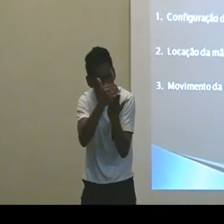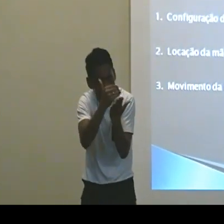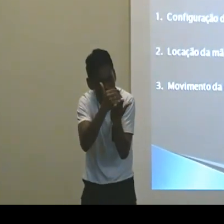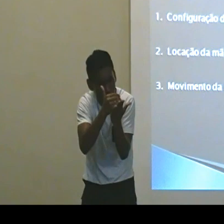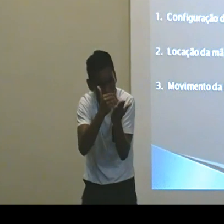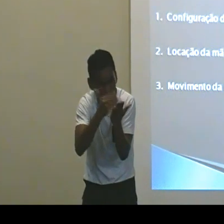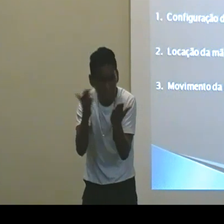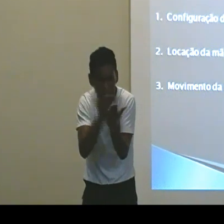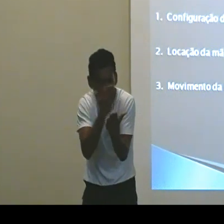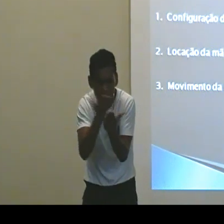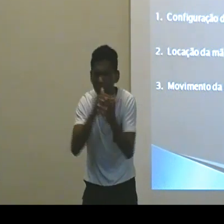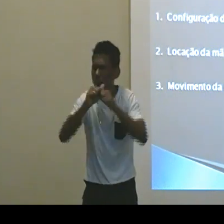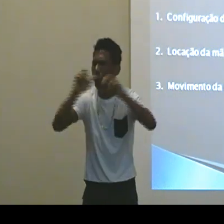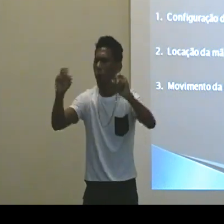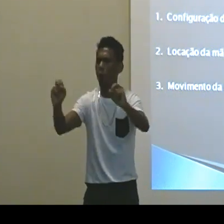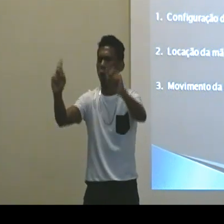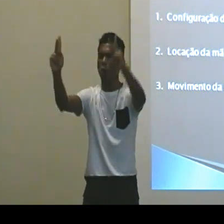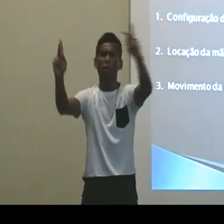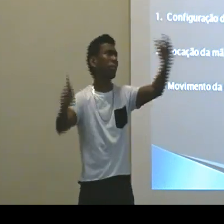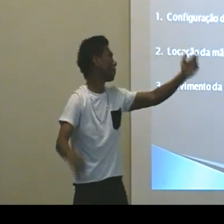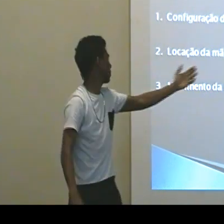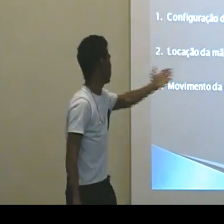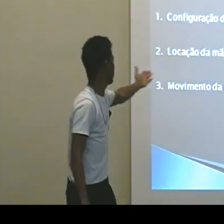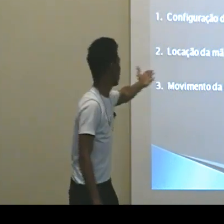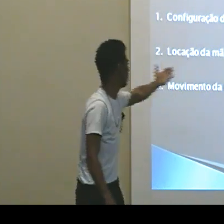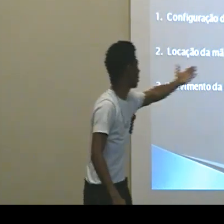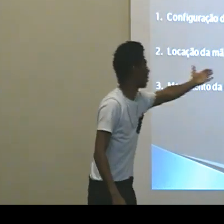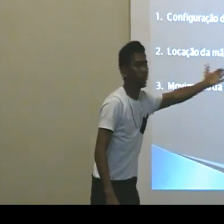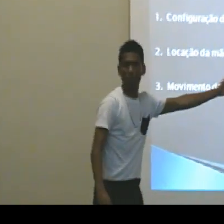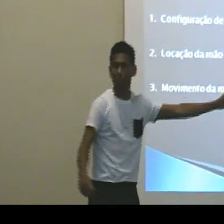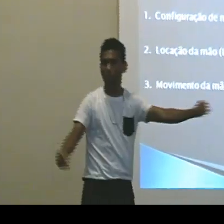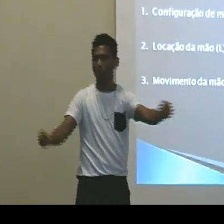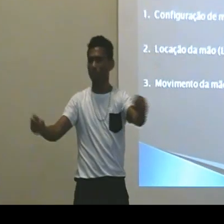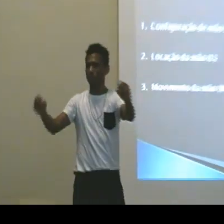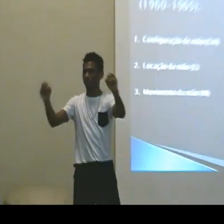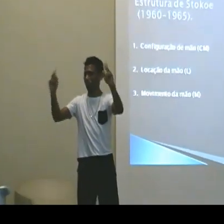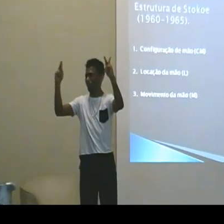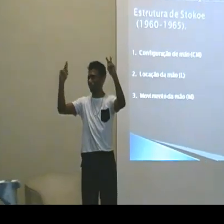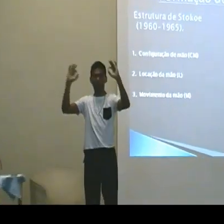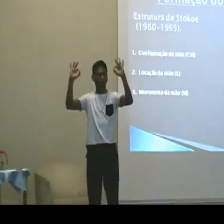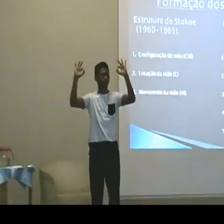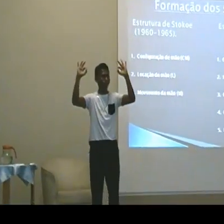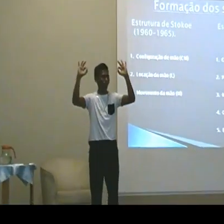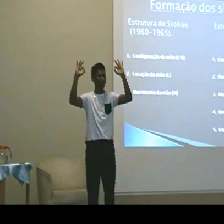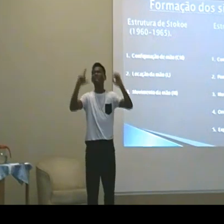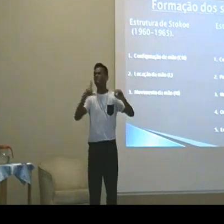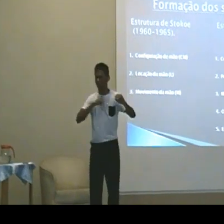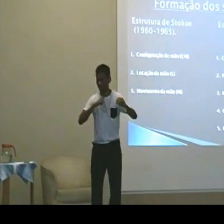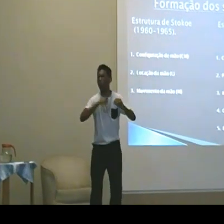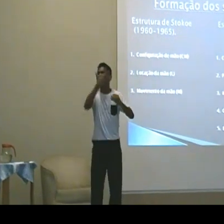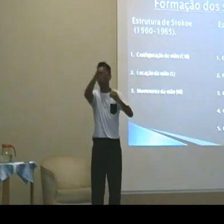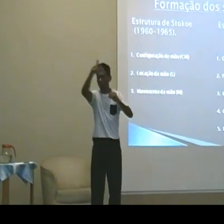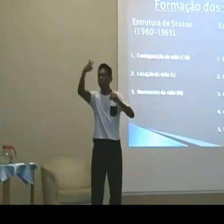Comprova isso, faz pesquisas, escreve um livro, e a gente tem esses 2 aqui, tanto o Stockwell como a Lucinda Ferreira